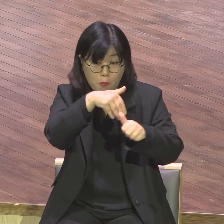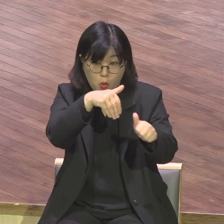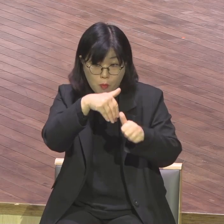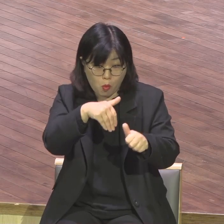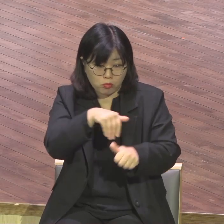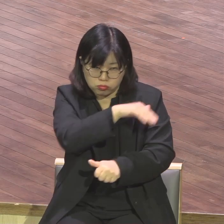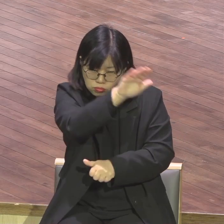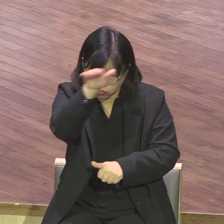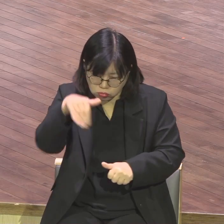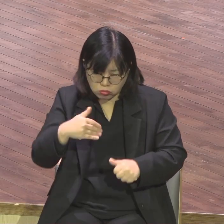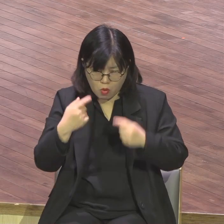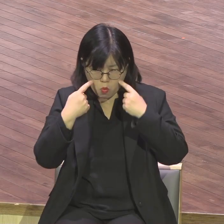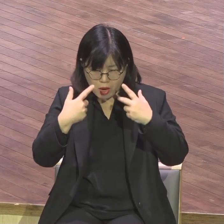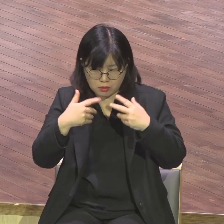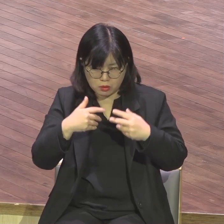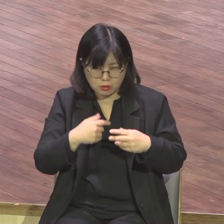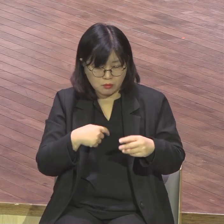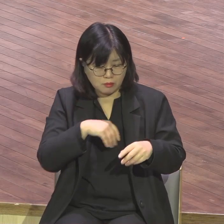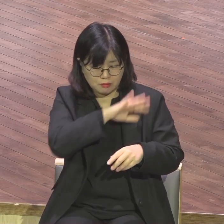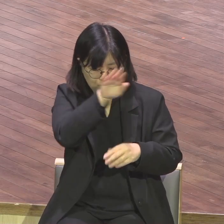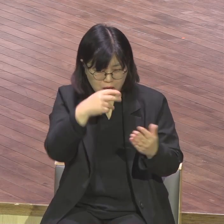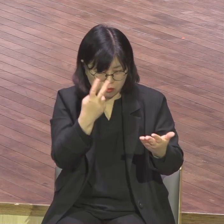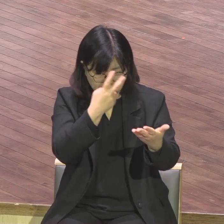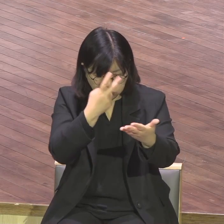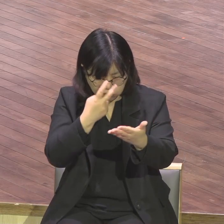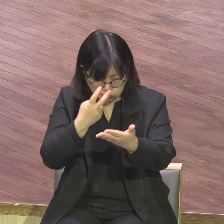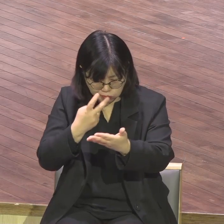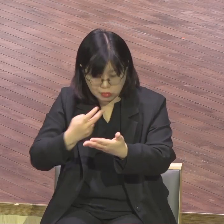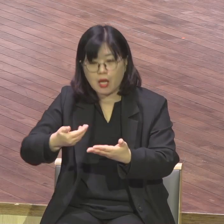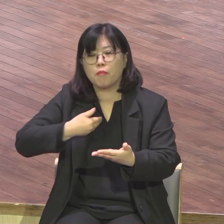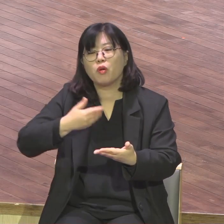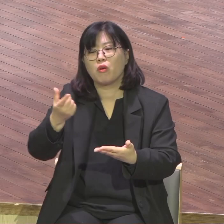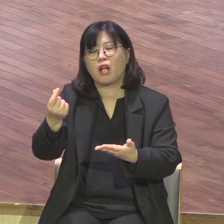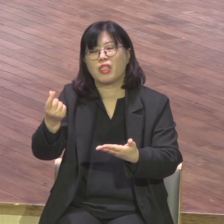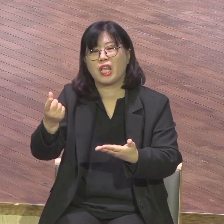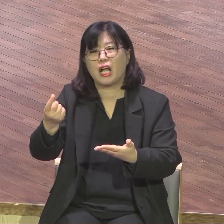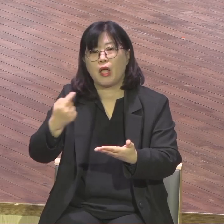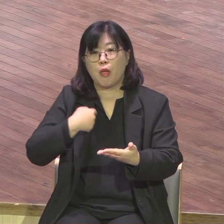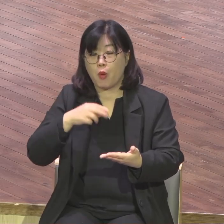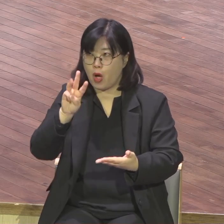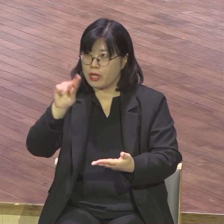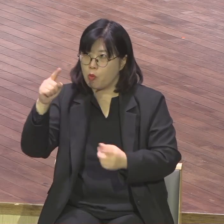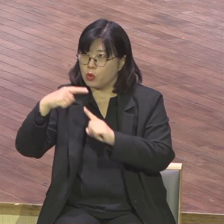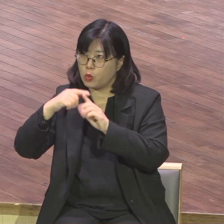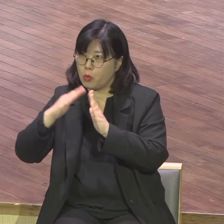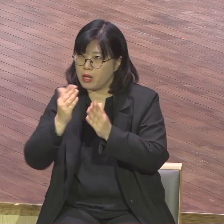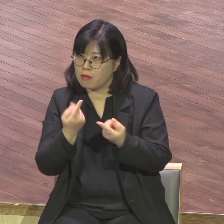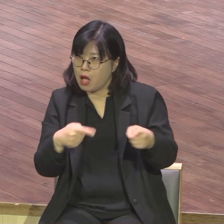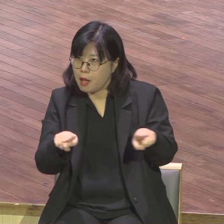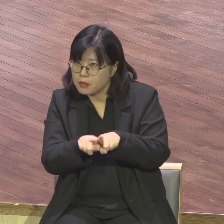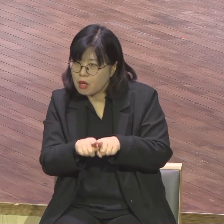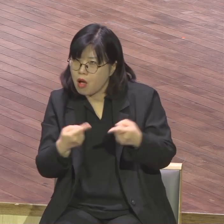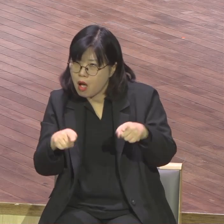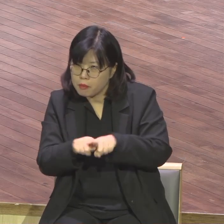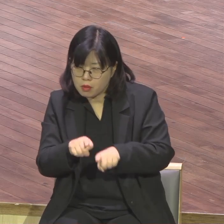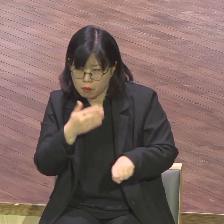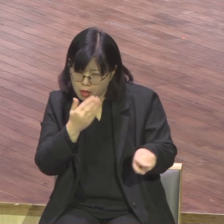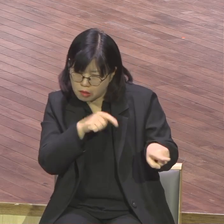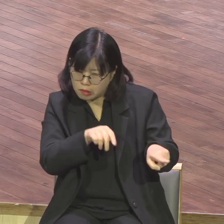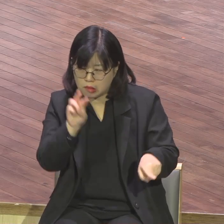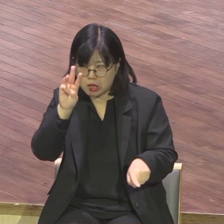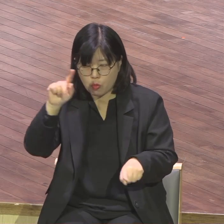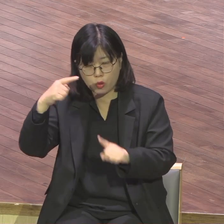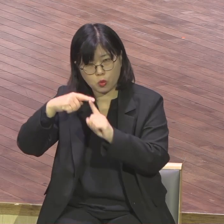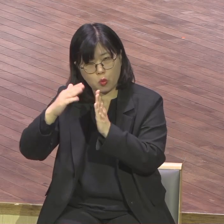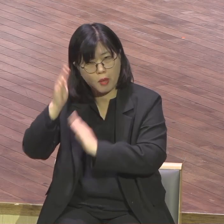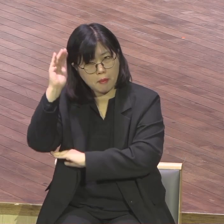되고 있는지 사실적인 질문, 질의를 다해서 거기에 대해서 사실적 사역 내용을 다 알고